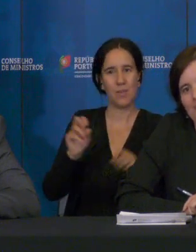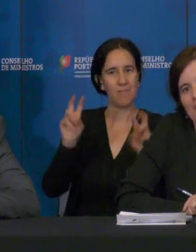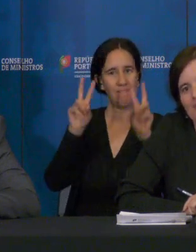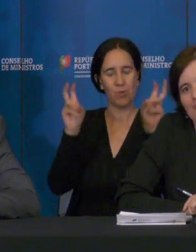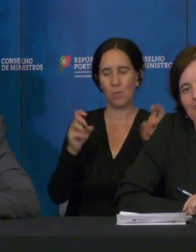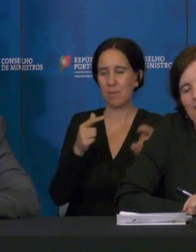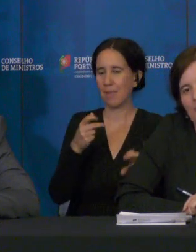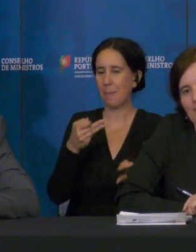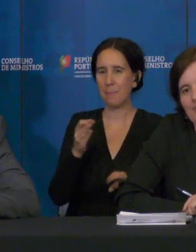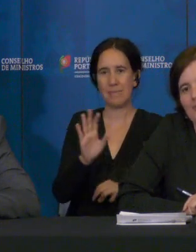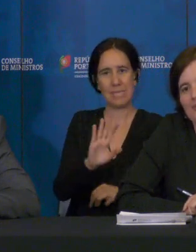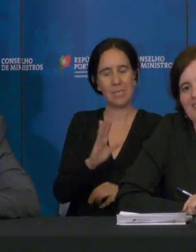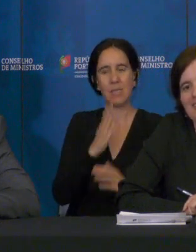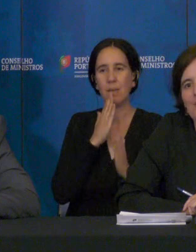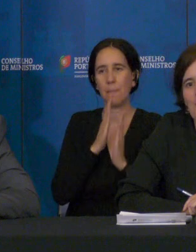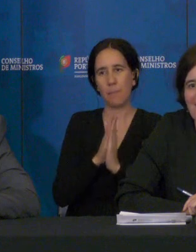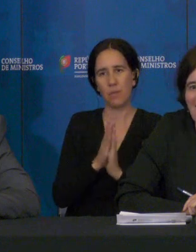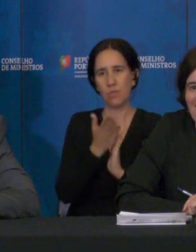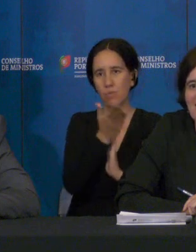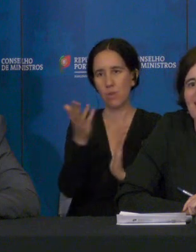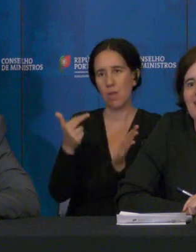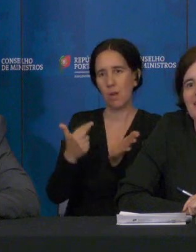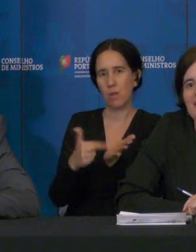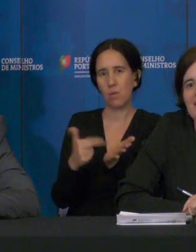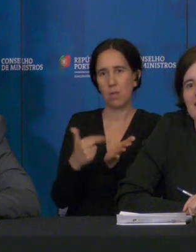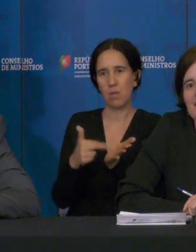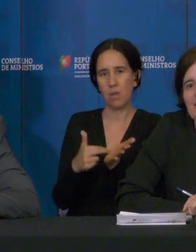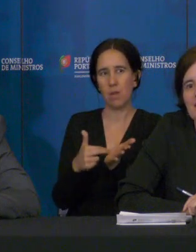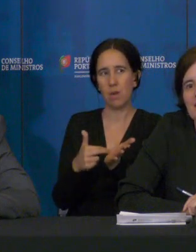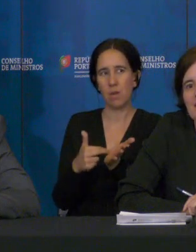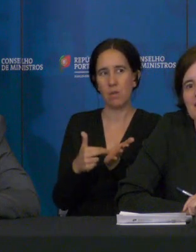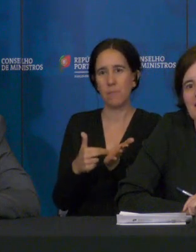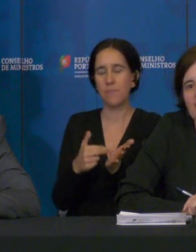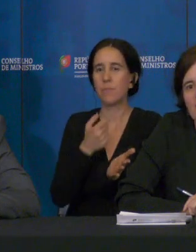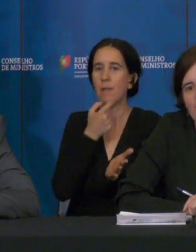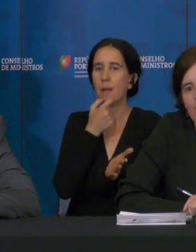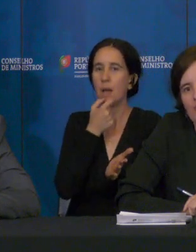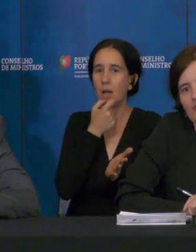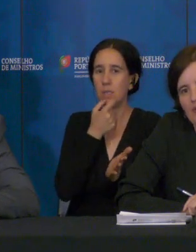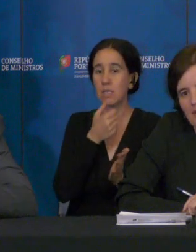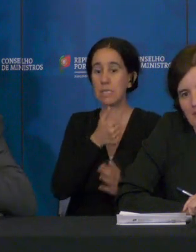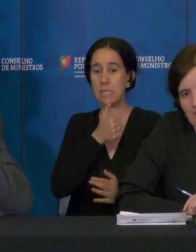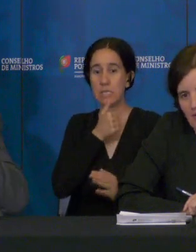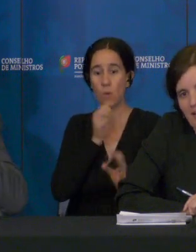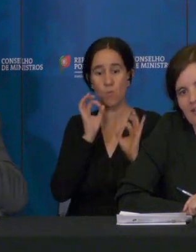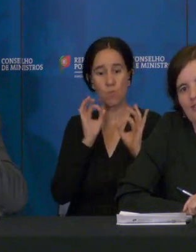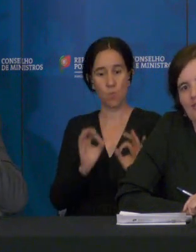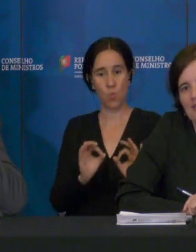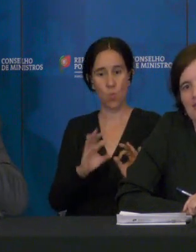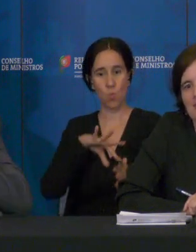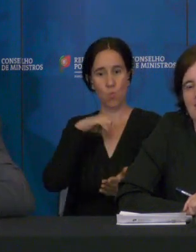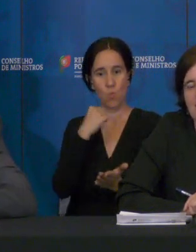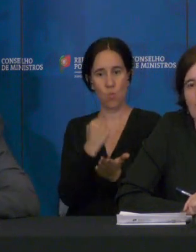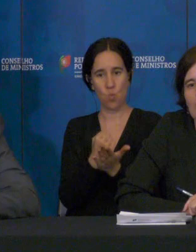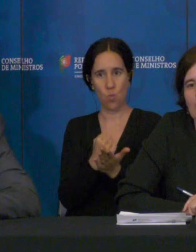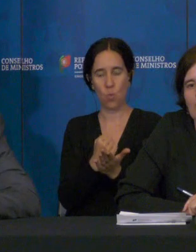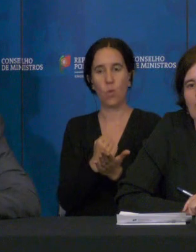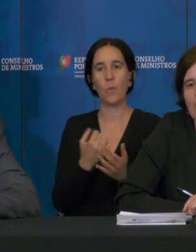TAP, peço-vos que possam aguardar que as decisões fiquem fechadas e